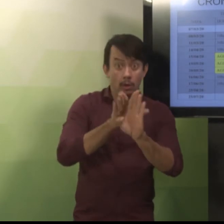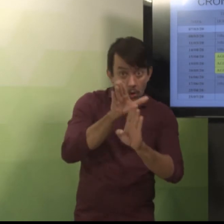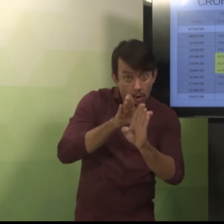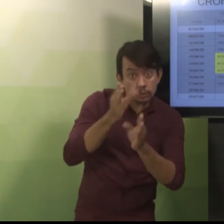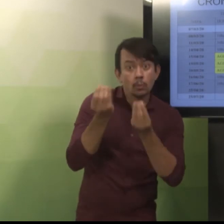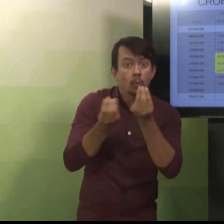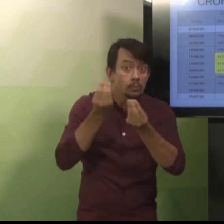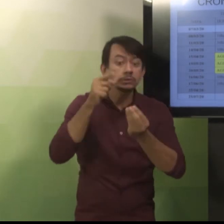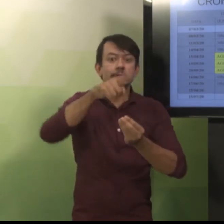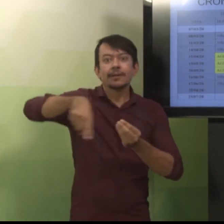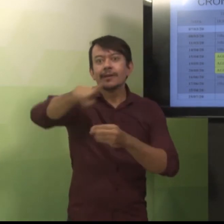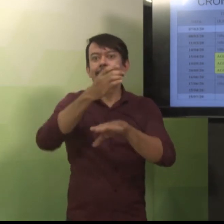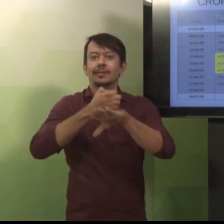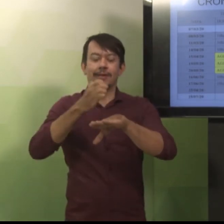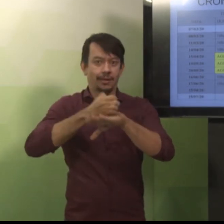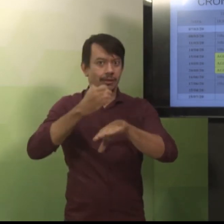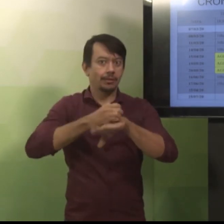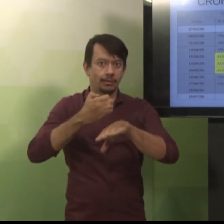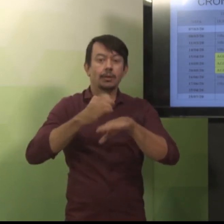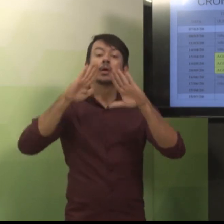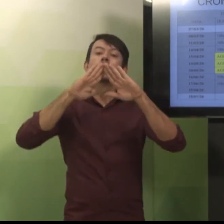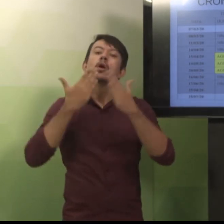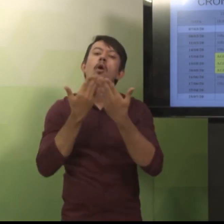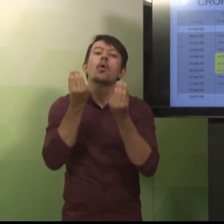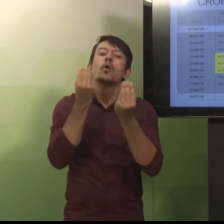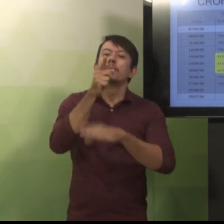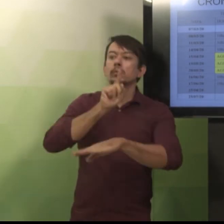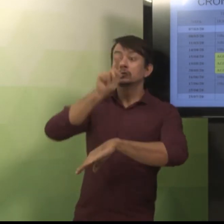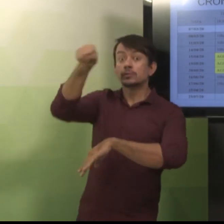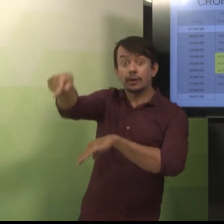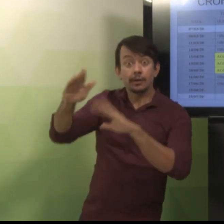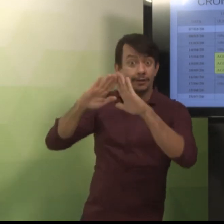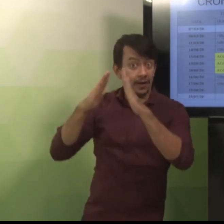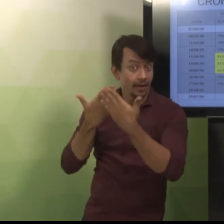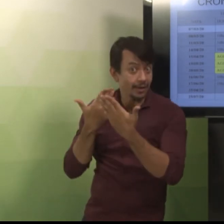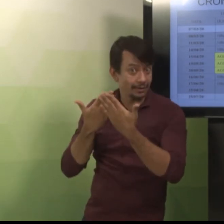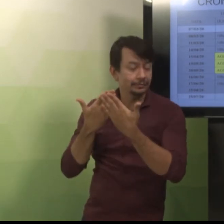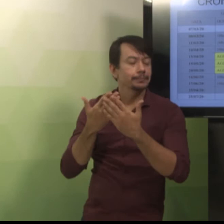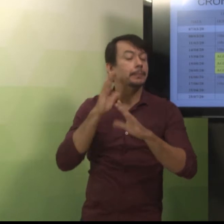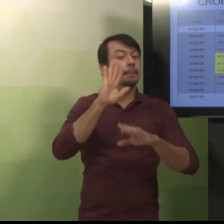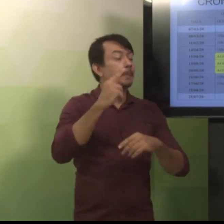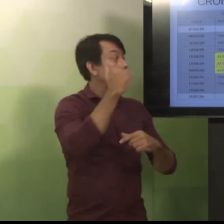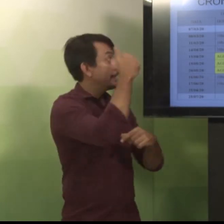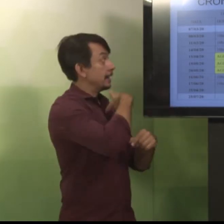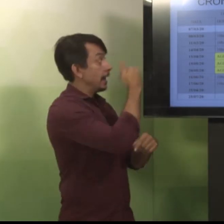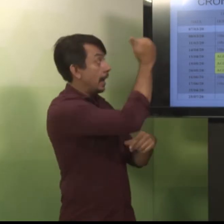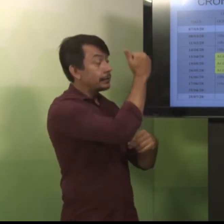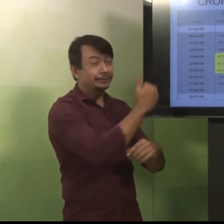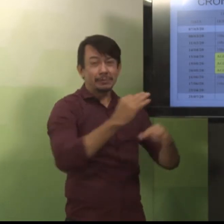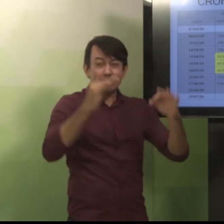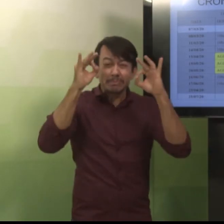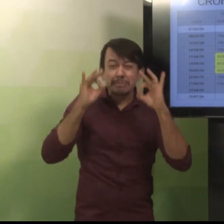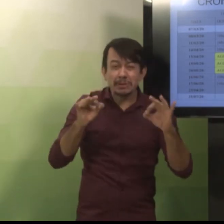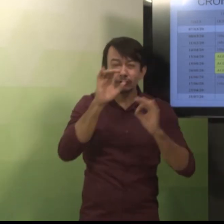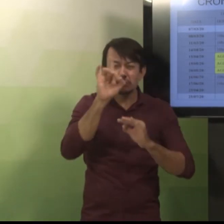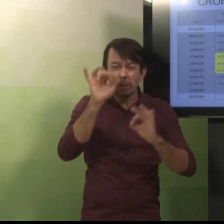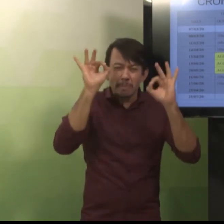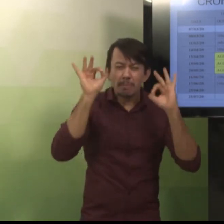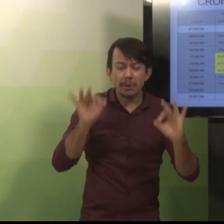as orientações a respeito do estágio. Vocês irão até a escola. Então, percebam que